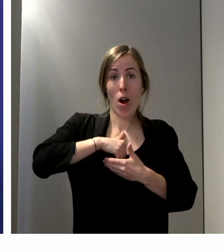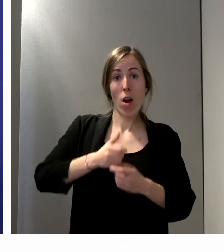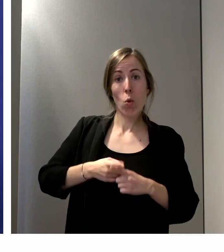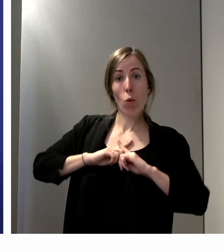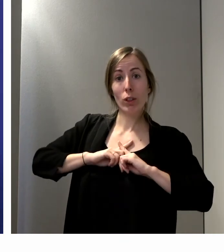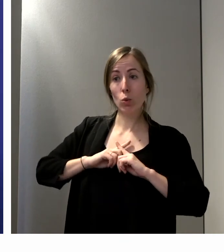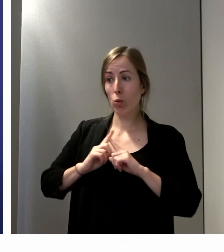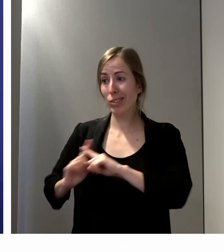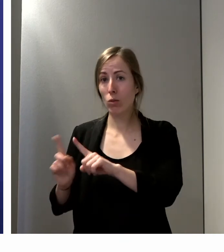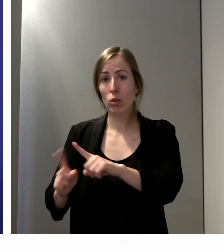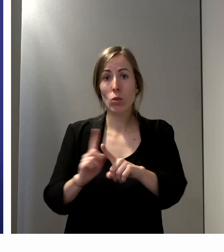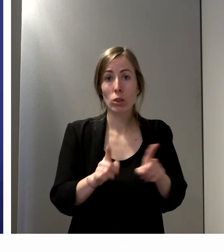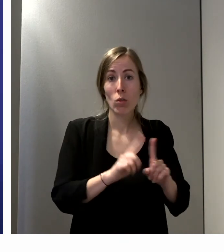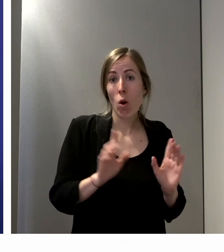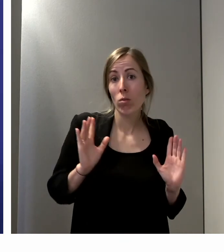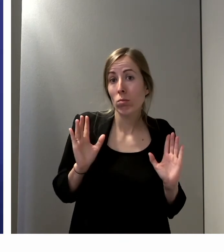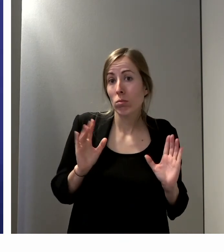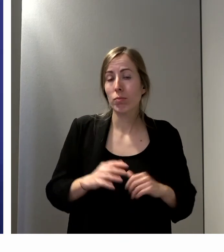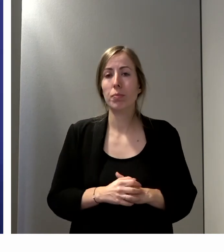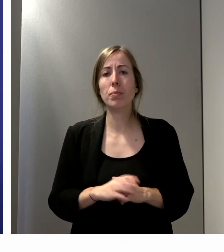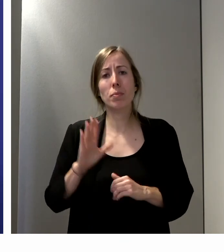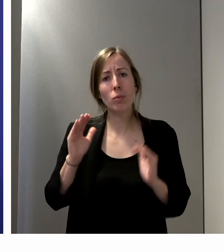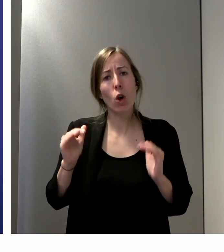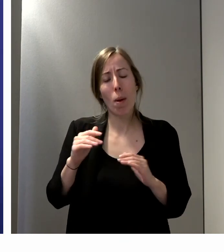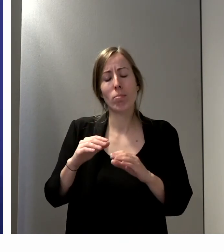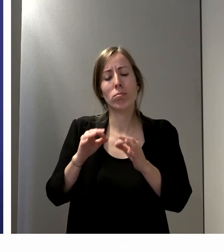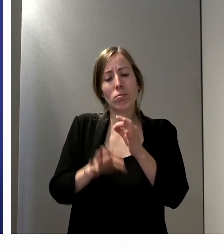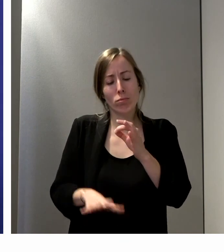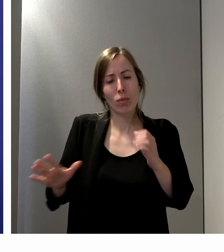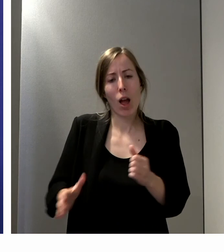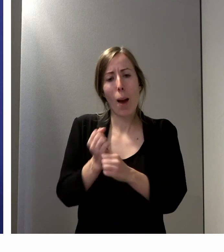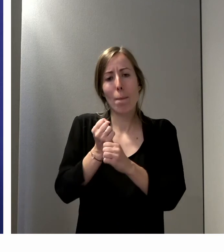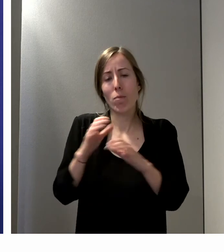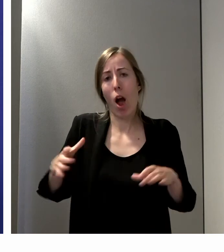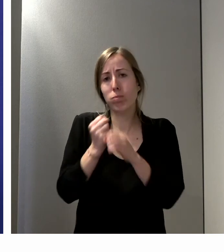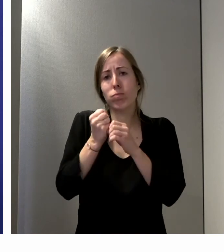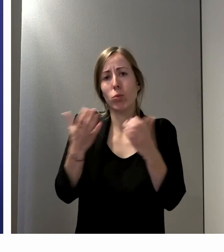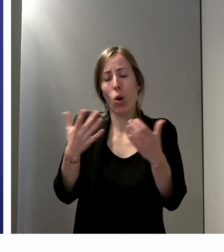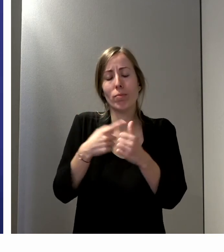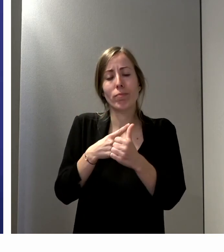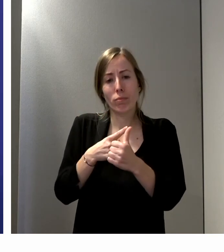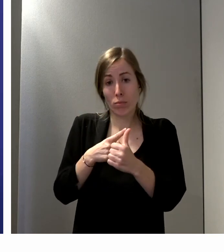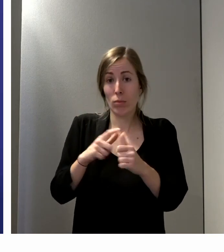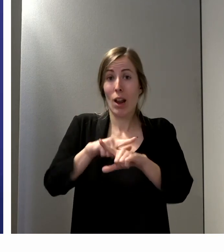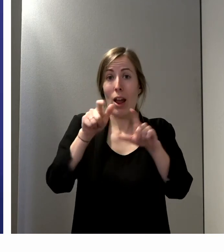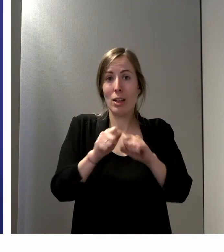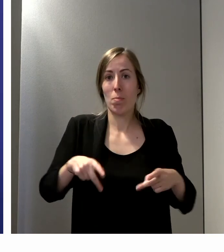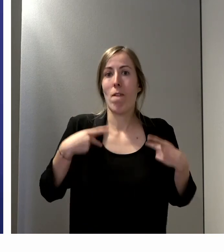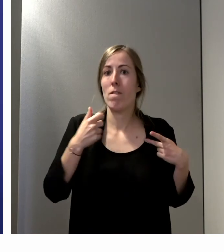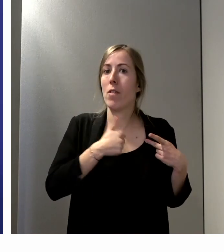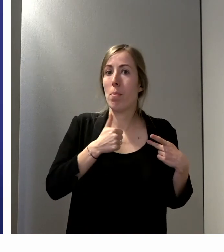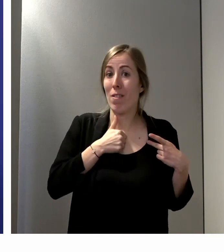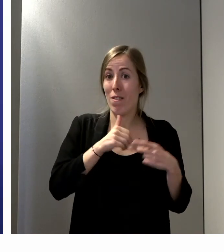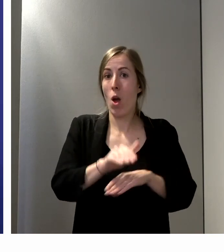convictions des uns et des autres. Ce que je retiens, ce qu'on peut retenir de cette table ronde, c'est vraiment le respect de la vie privée,